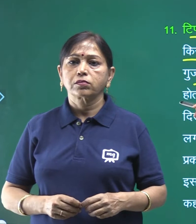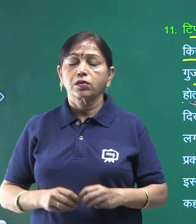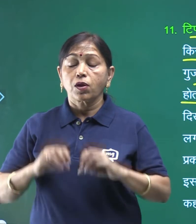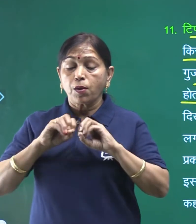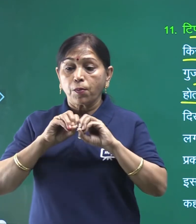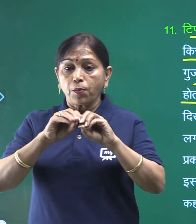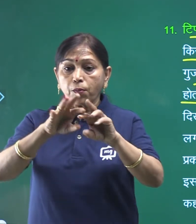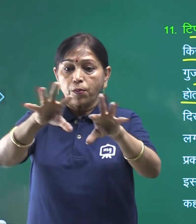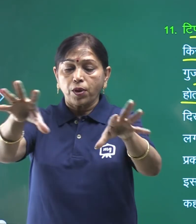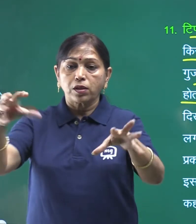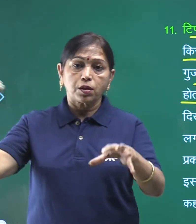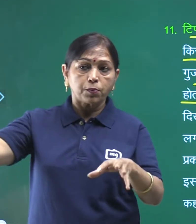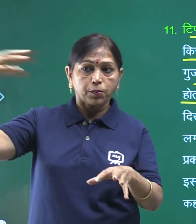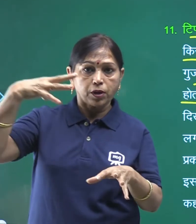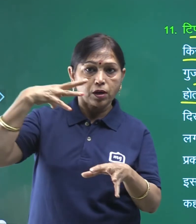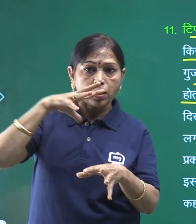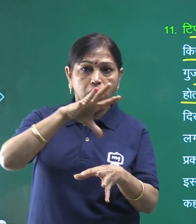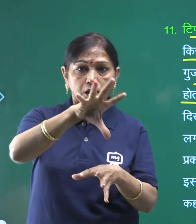प्रकीर्णन होता है